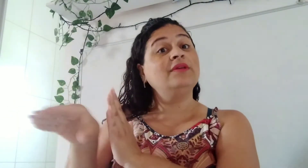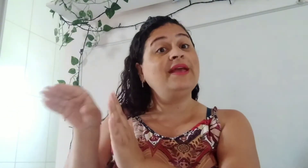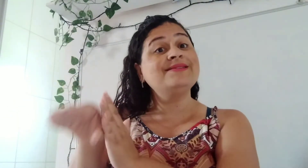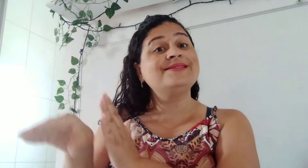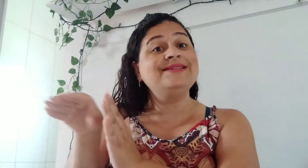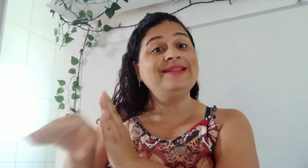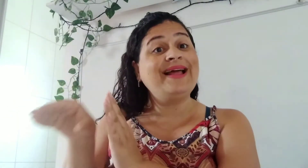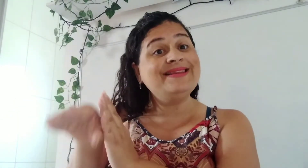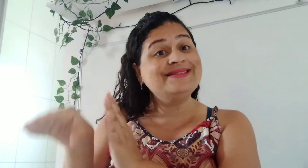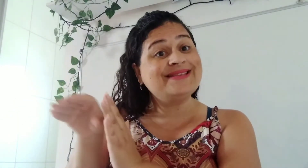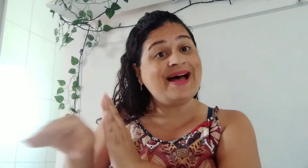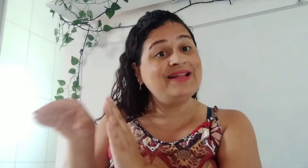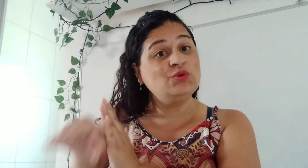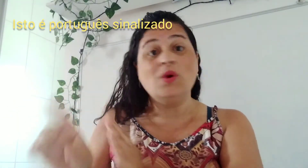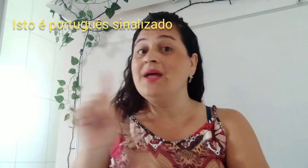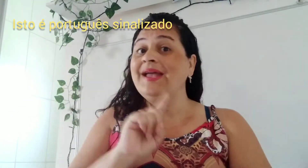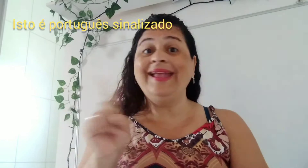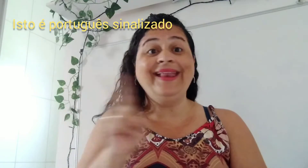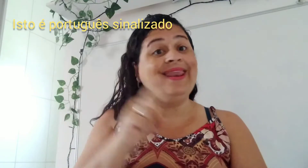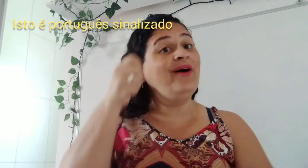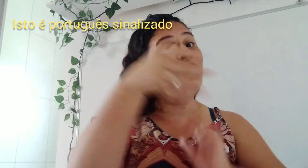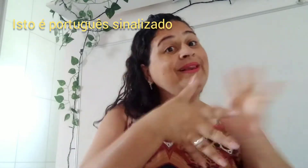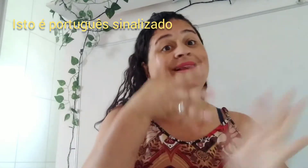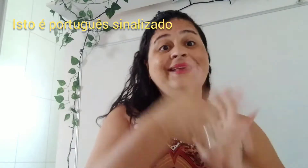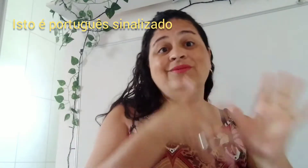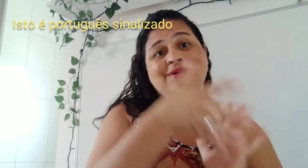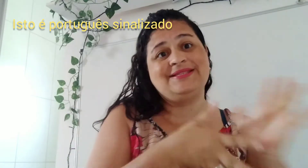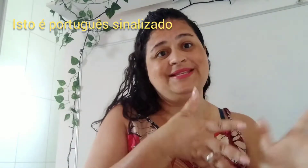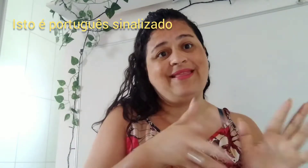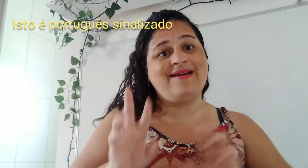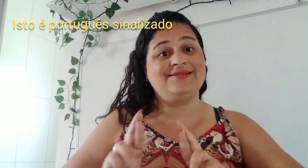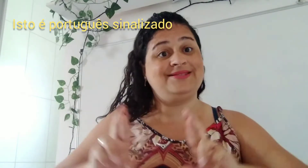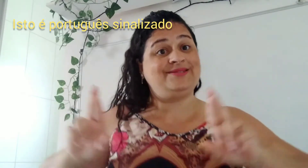português sinalizado e não língua de sinais.